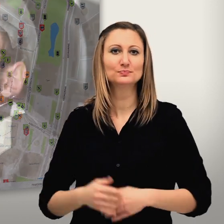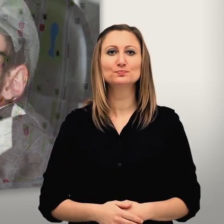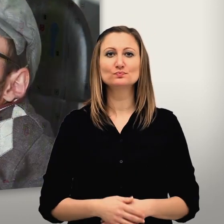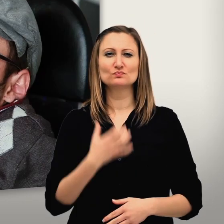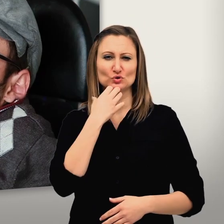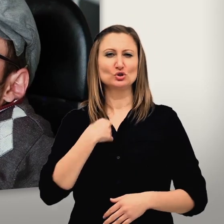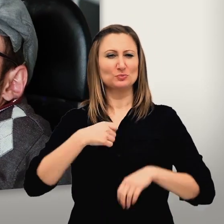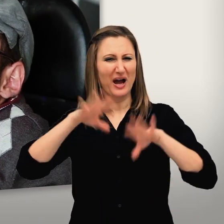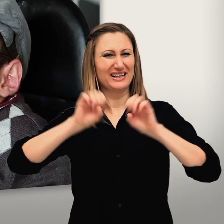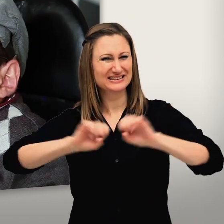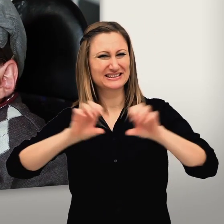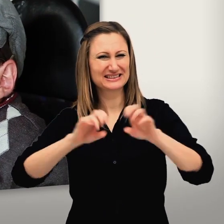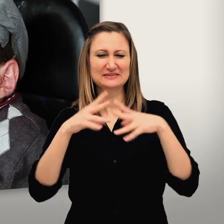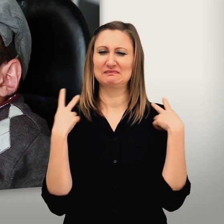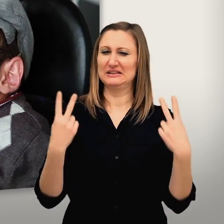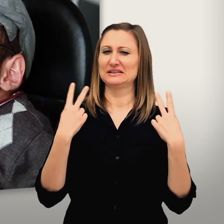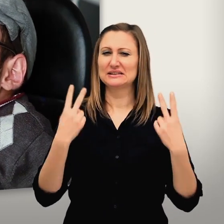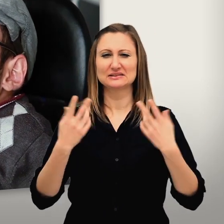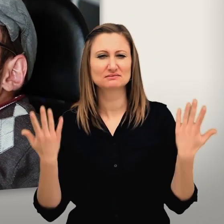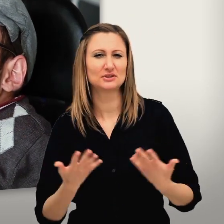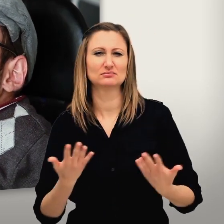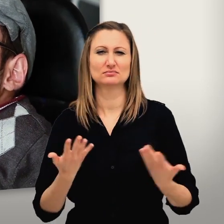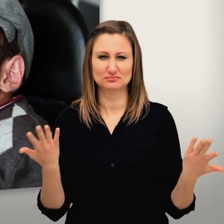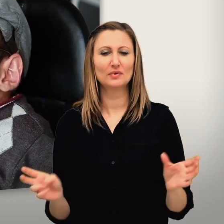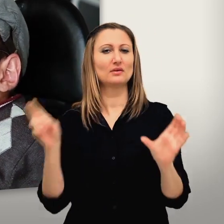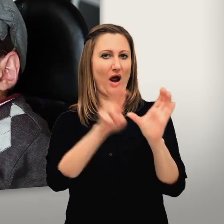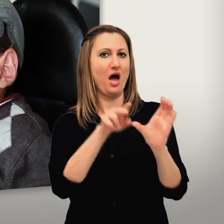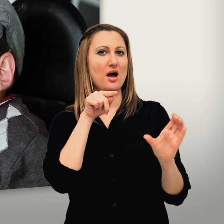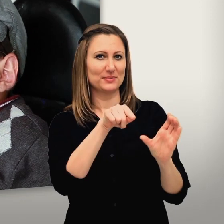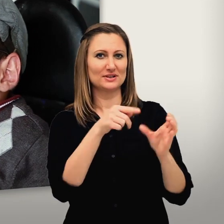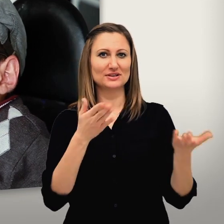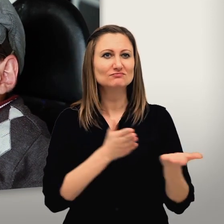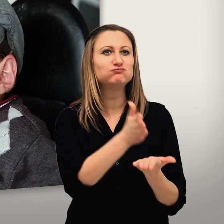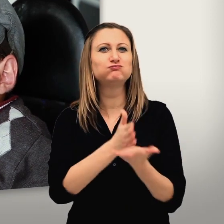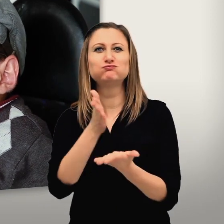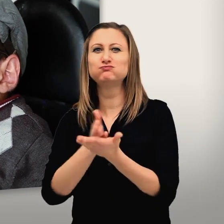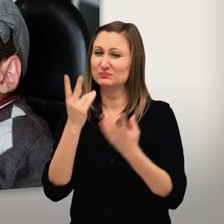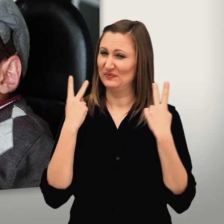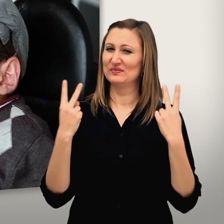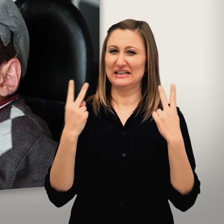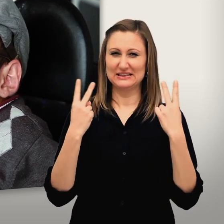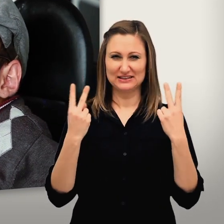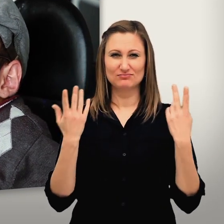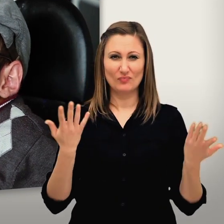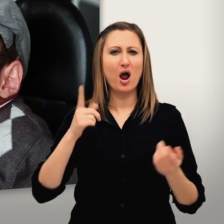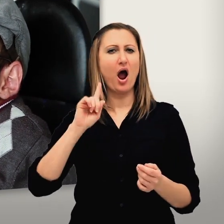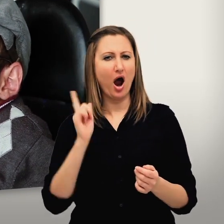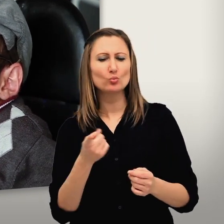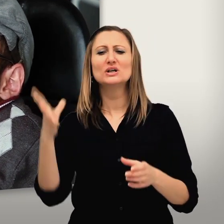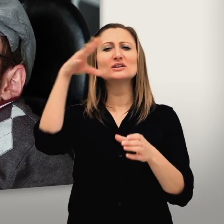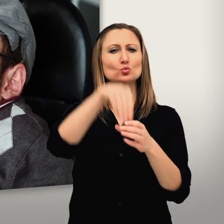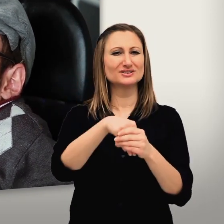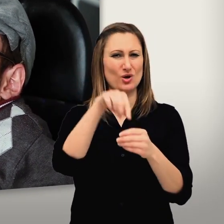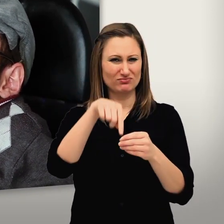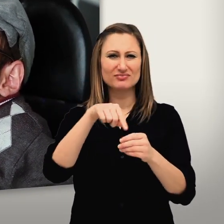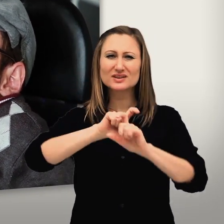wir wollen mit der Plattform dafür sensibilisieren, dass Teilhabe wichtig ist, dass auch Zugänglichkeit zu bestimmten